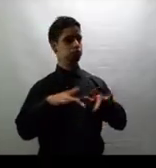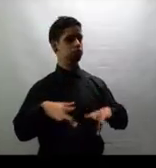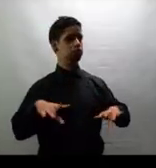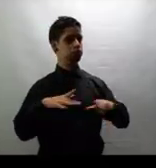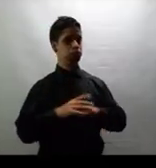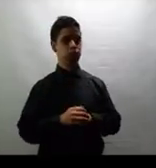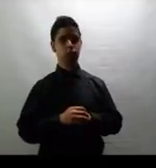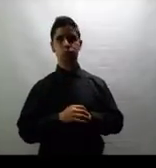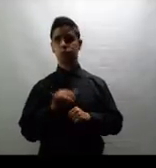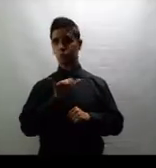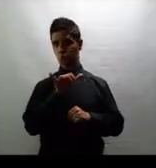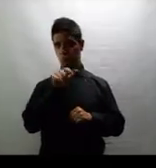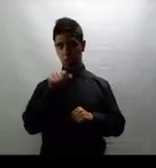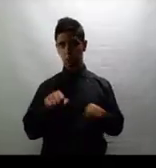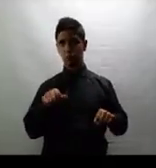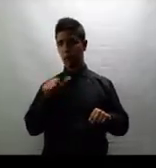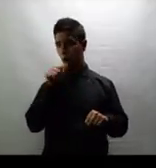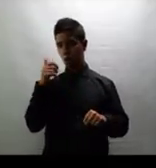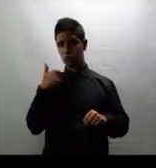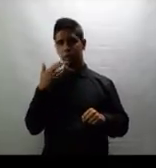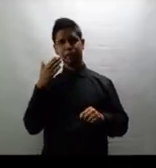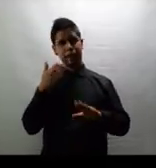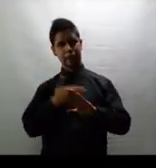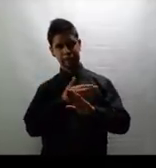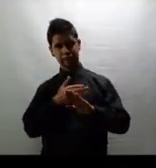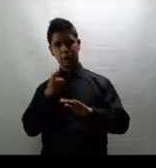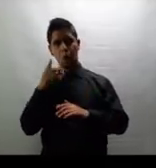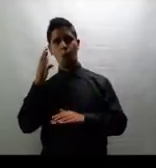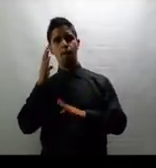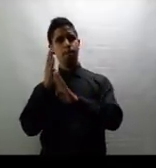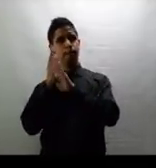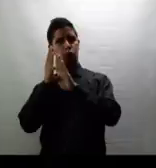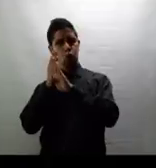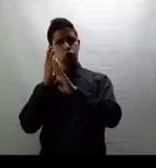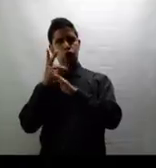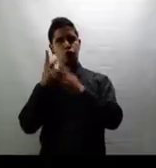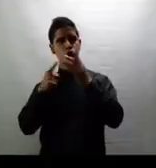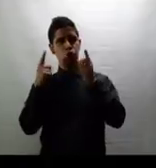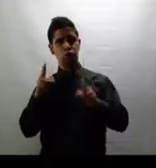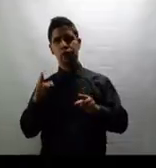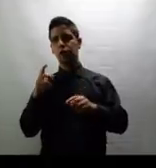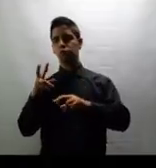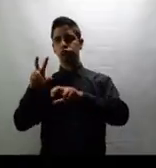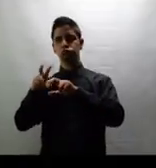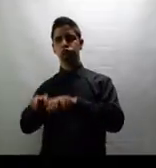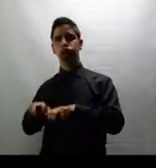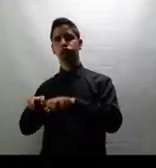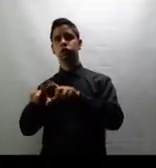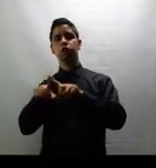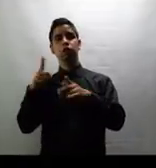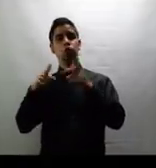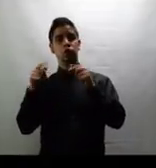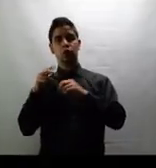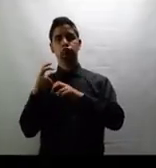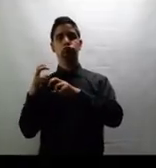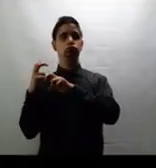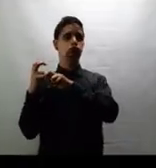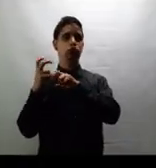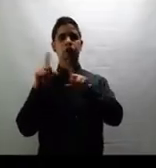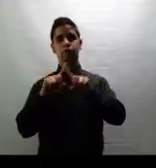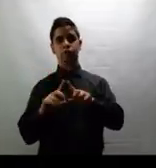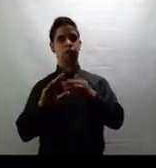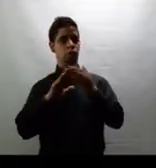y ese autobús éste se montaba y llegaba a distintos pueblos abría una de las puertas y de ahí sale un